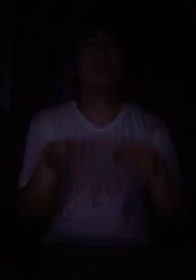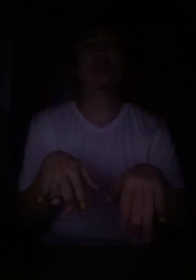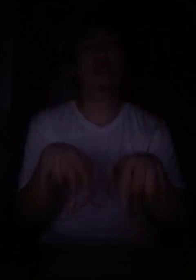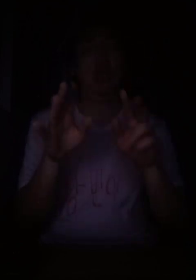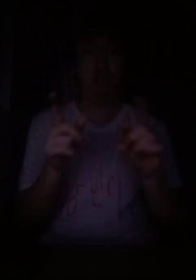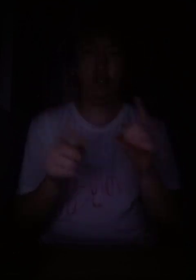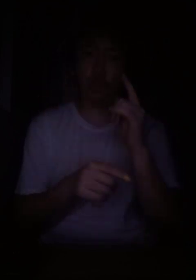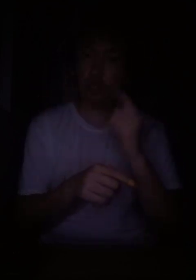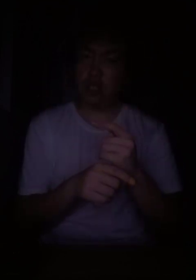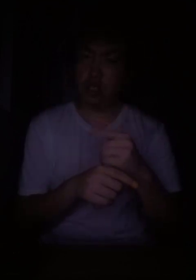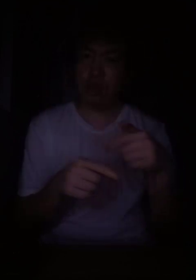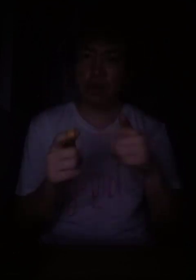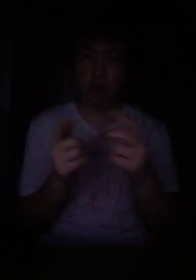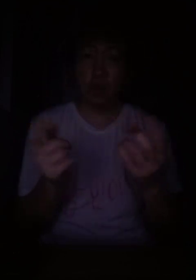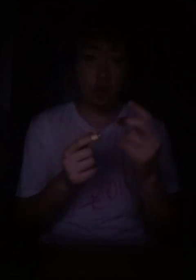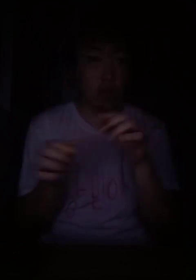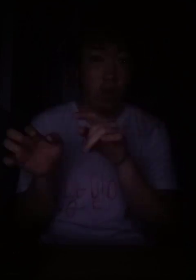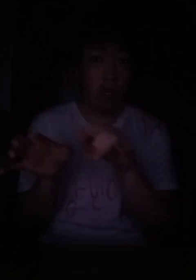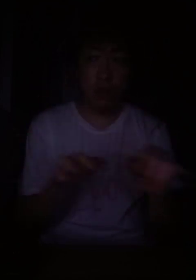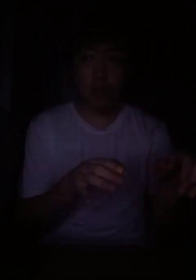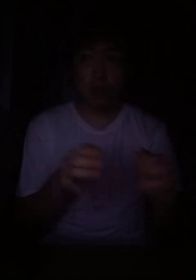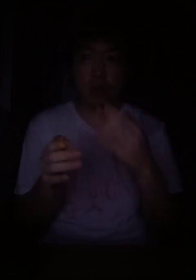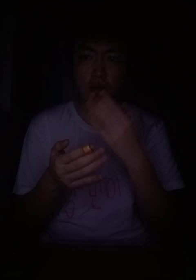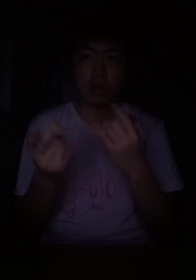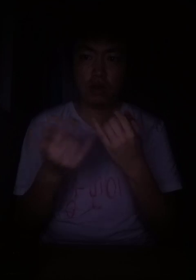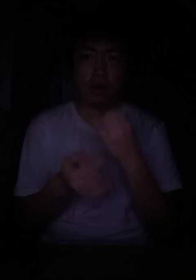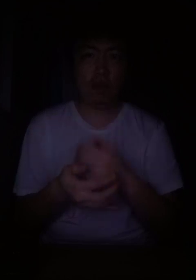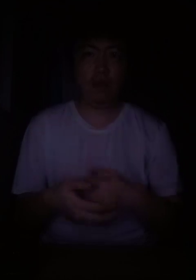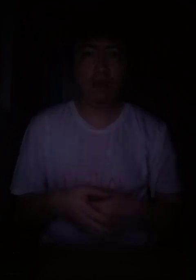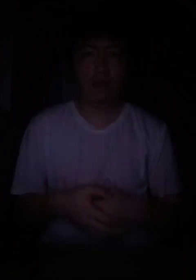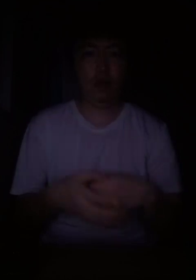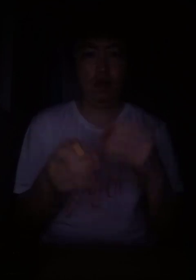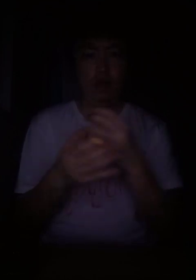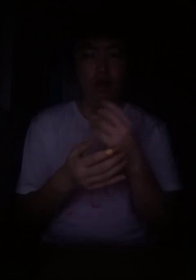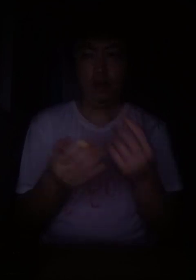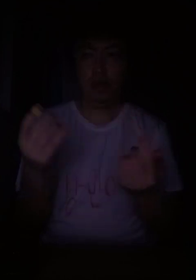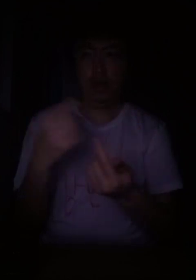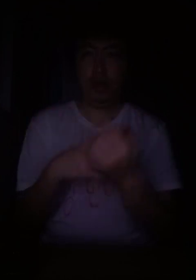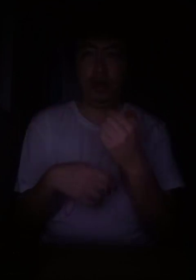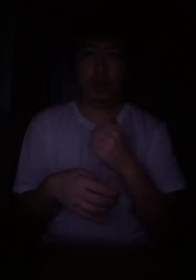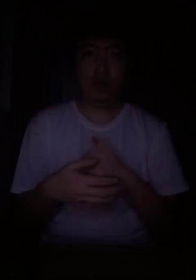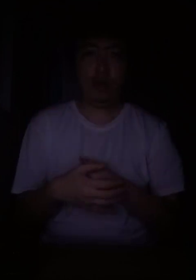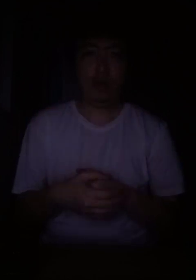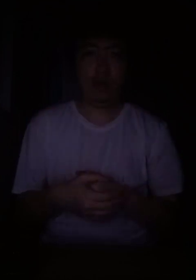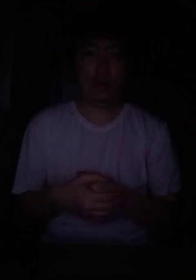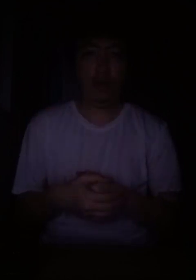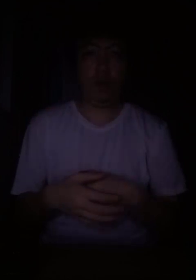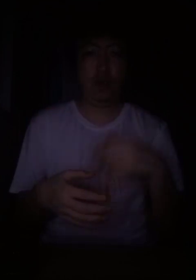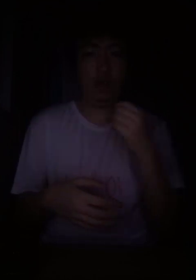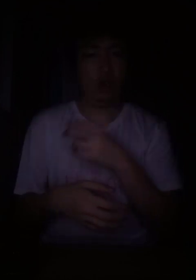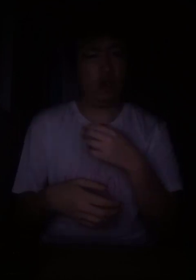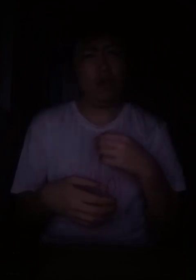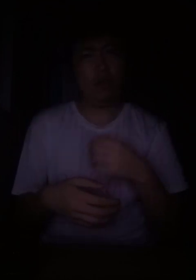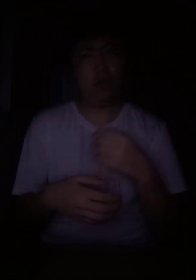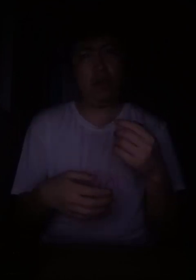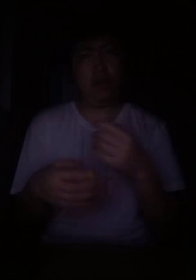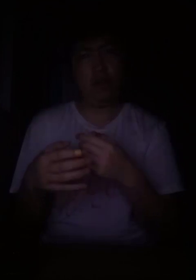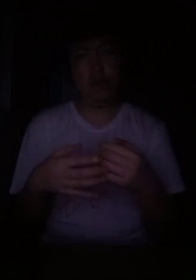굉장히 경찰들이 조심스러워하고 있고요. 네. 또 간혹 저희가 제보받기로는 또 제가 직접 현장에서 경험한 바로는